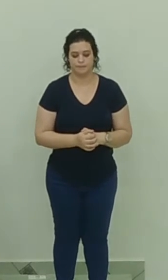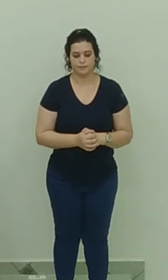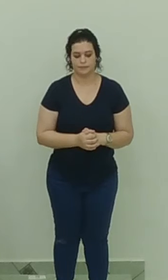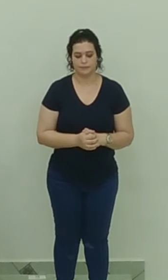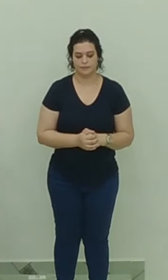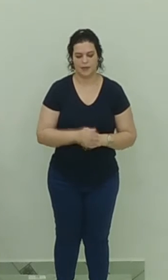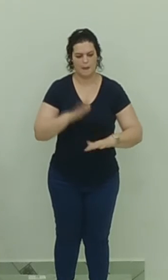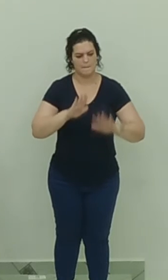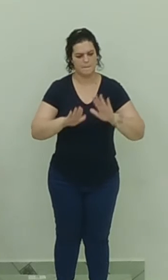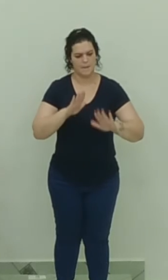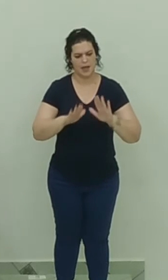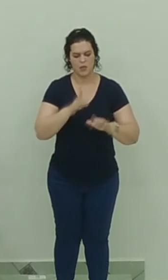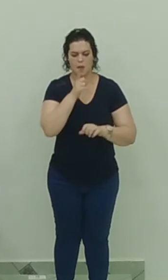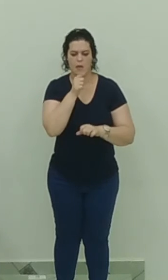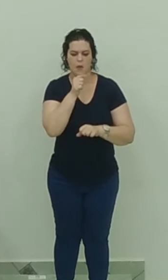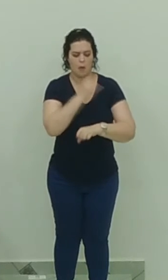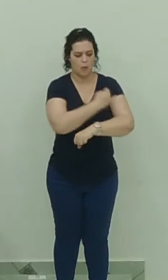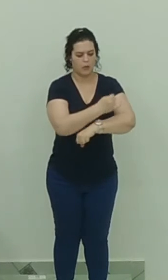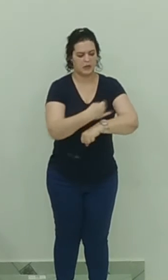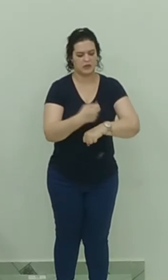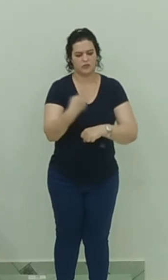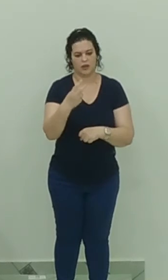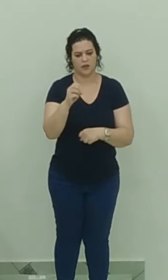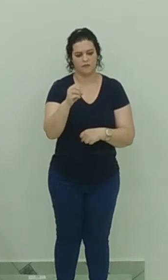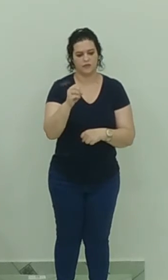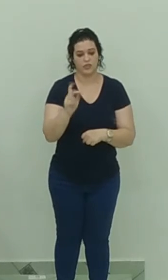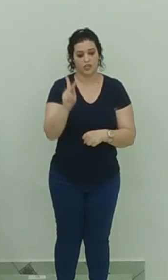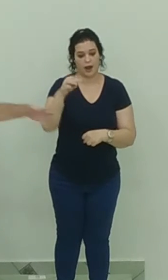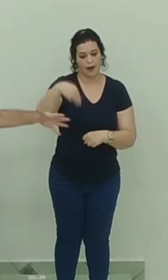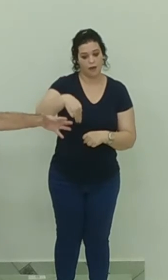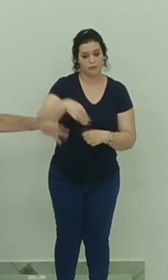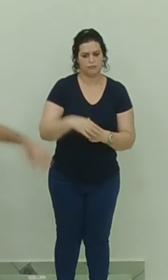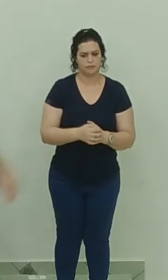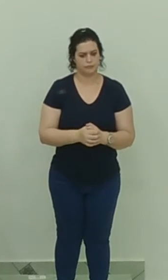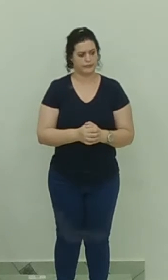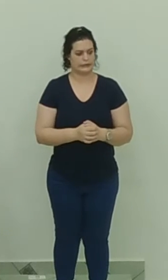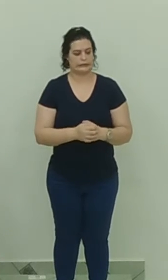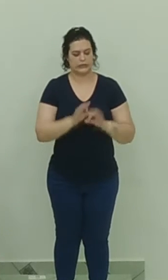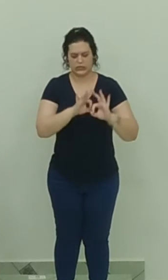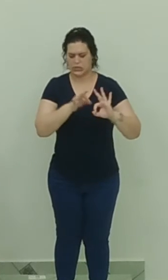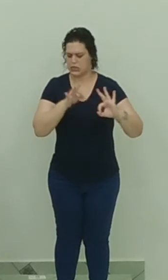20 quilômetros de abertura. Já pensou? 20 quilômetros.